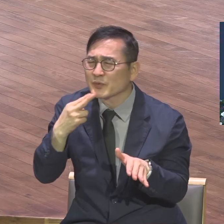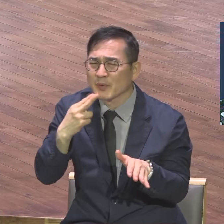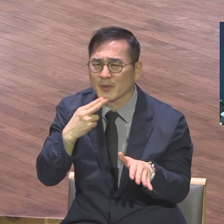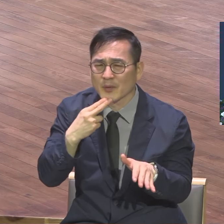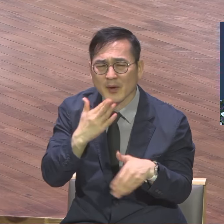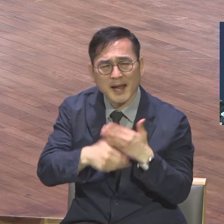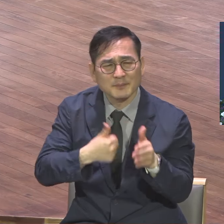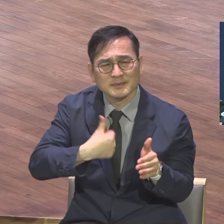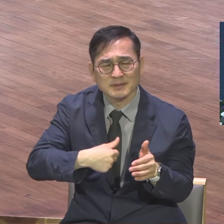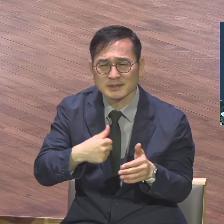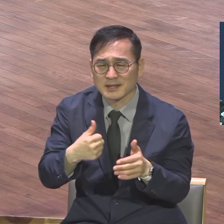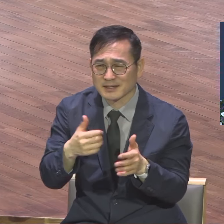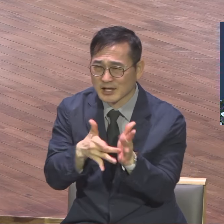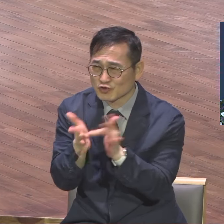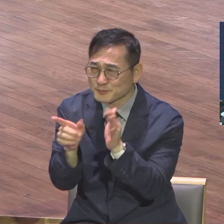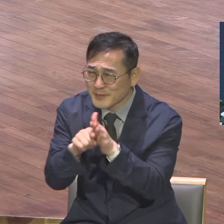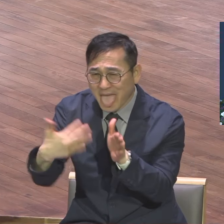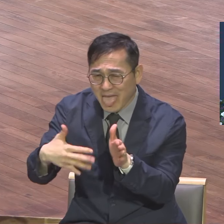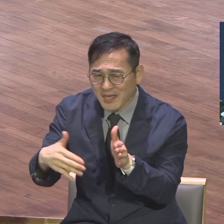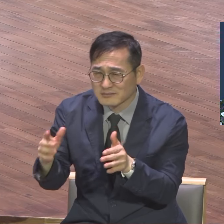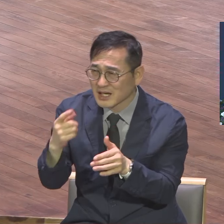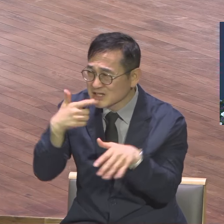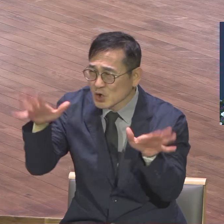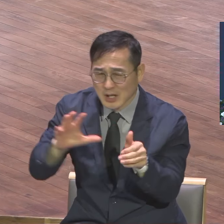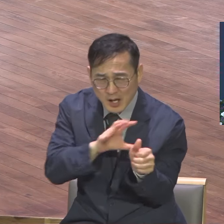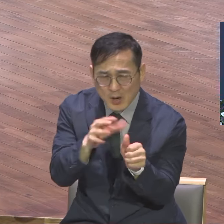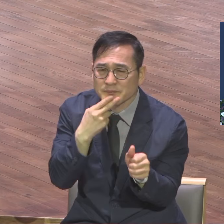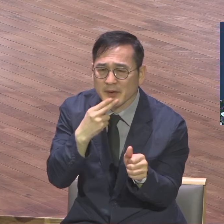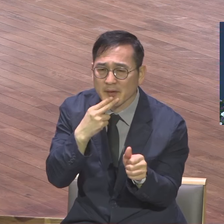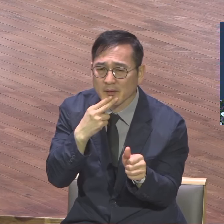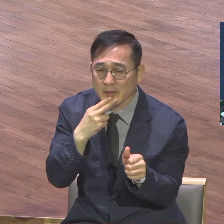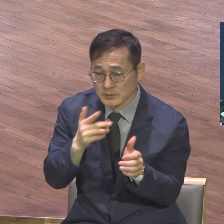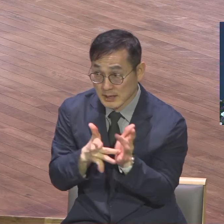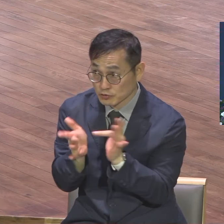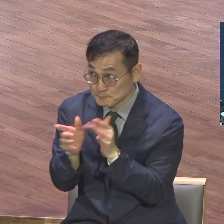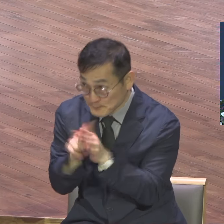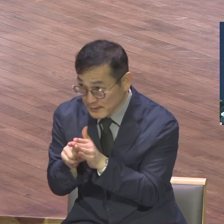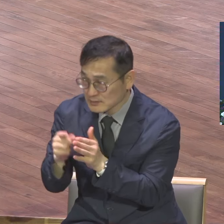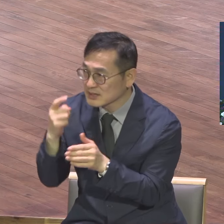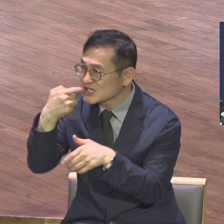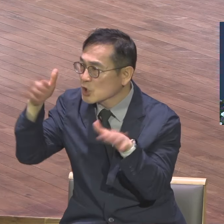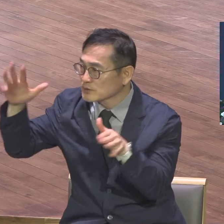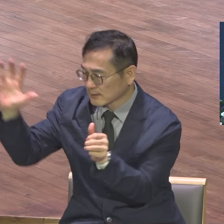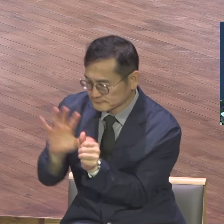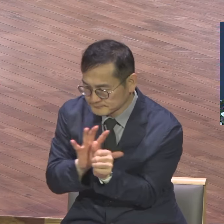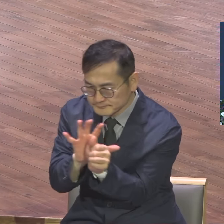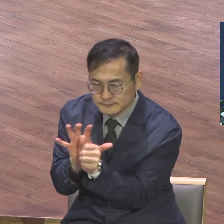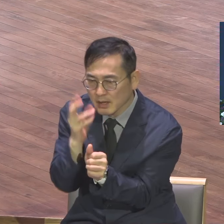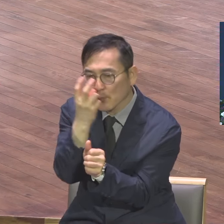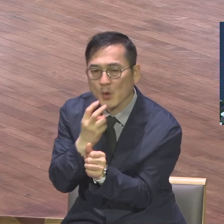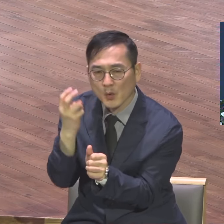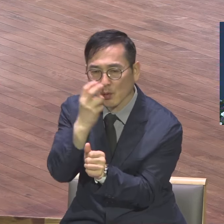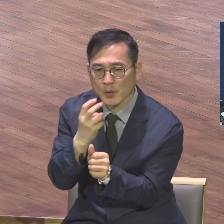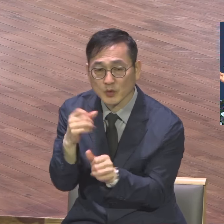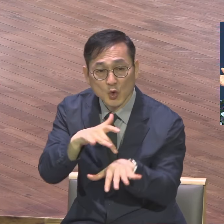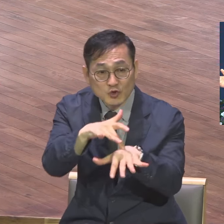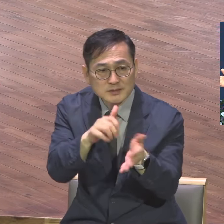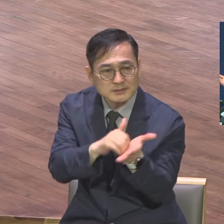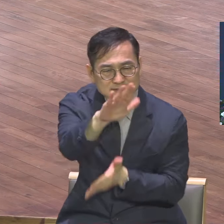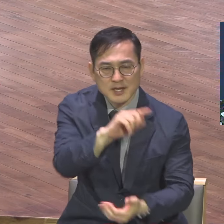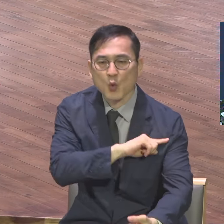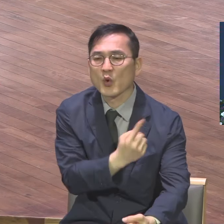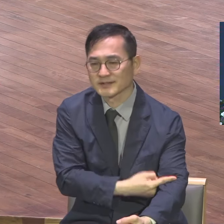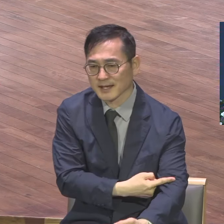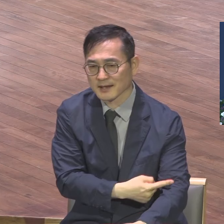자녀 아니기 때문에, 이제 하나님 자녀이기 때문에 지켜주세요. 천사 보호받을 권세. 그리고 놀라운 사실은요, 귀신 쫓아낼 권세가